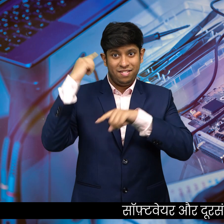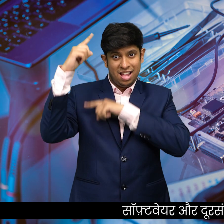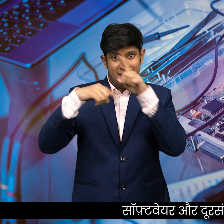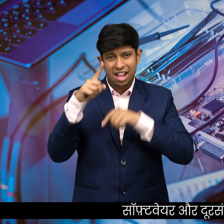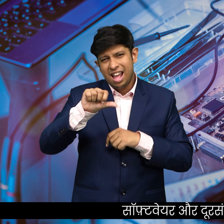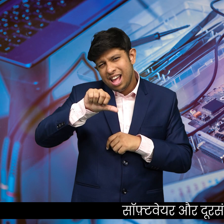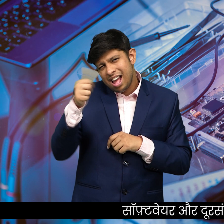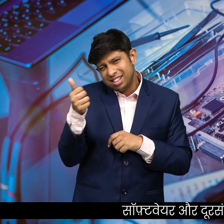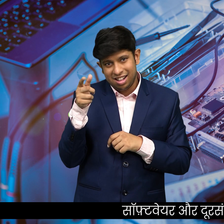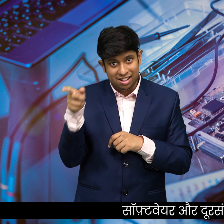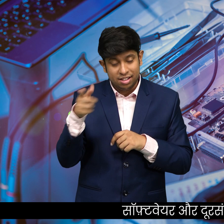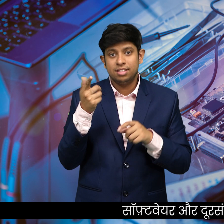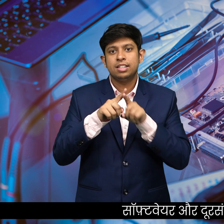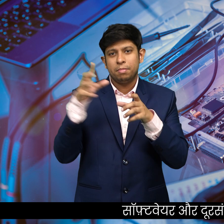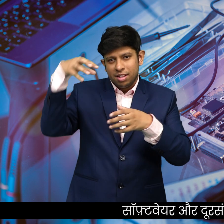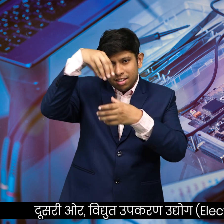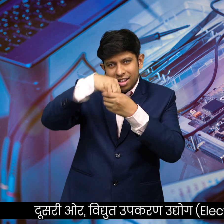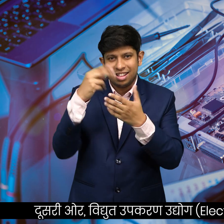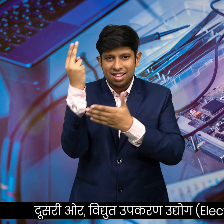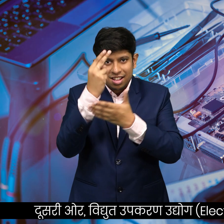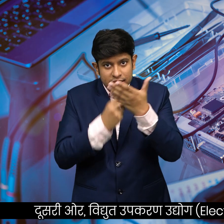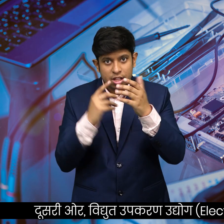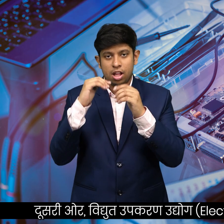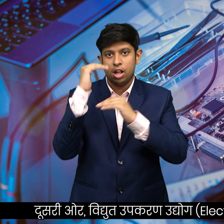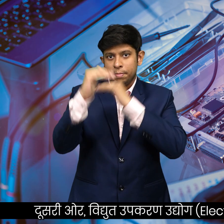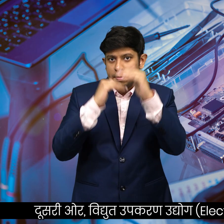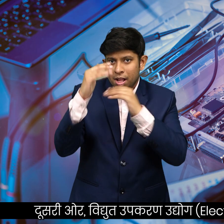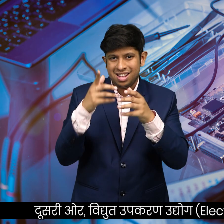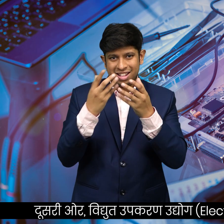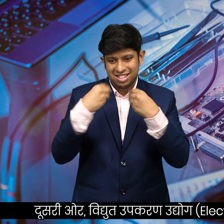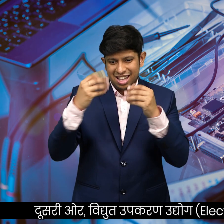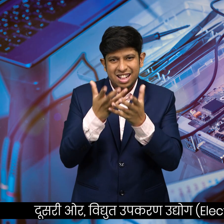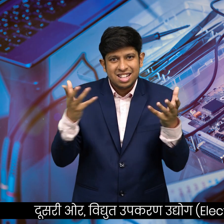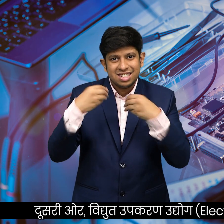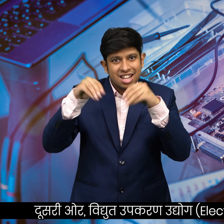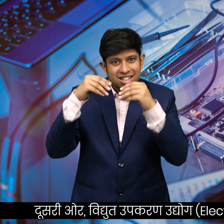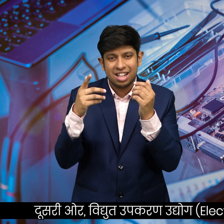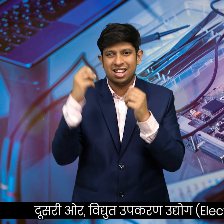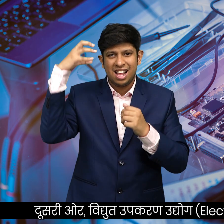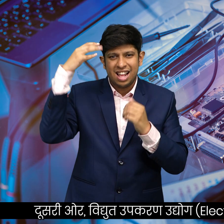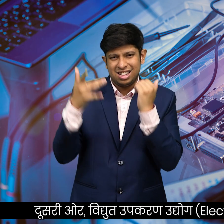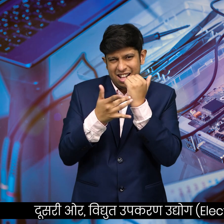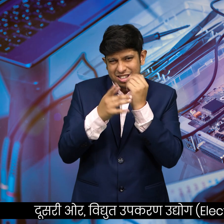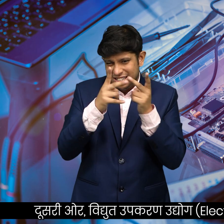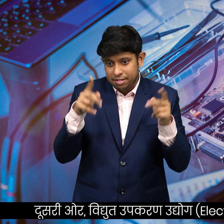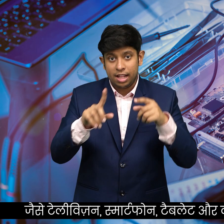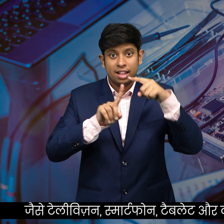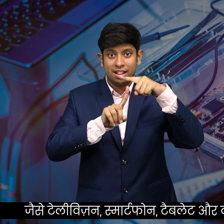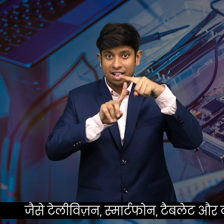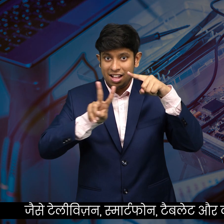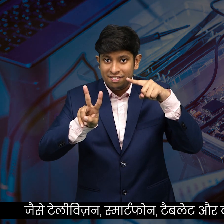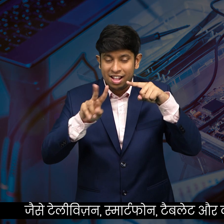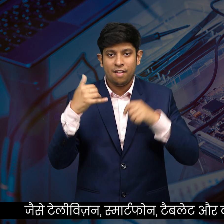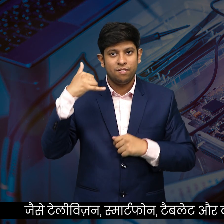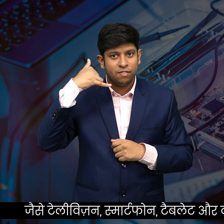और दूरसंचार उपकरणों का उपयोग। दूसरी ओर विद्युत उपकरण उद्योग, इसका संबंध विद्युत उपकरणों